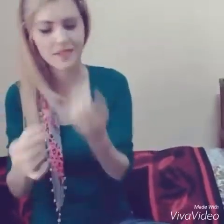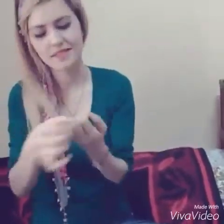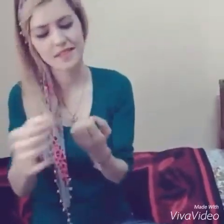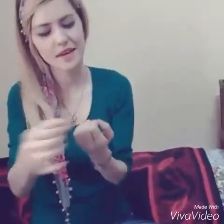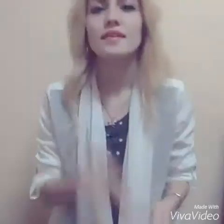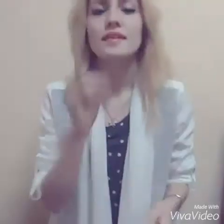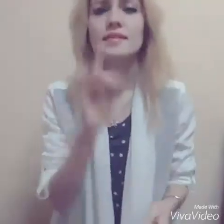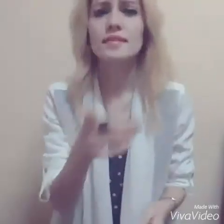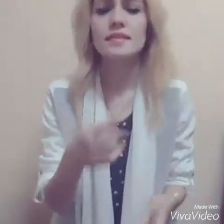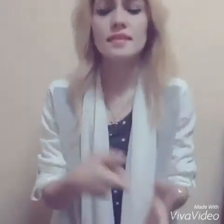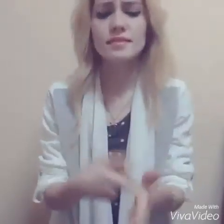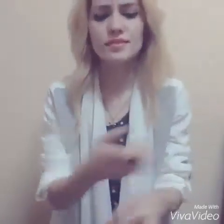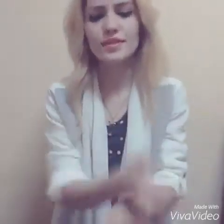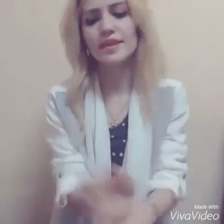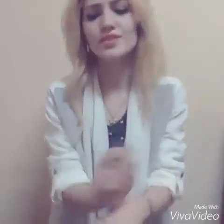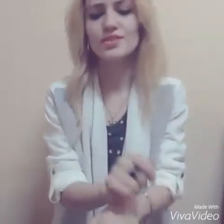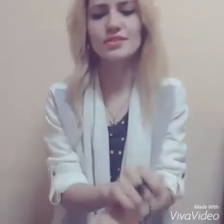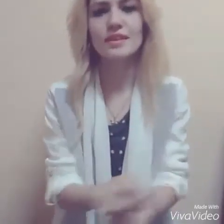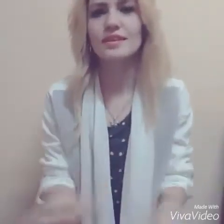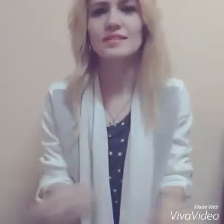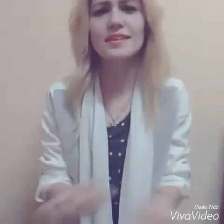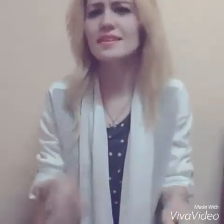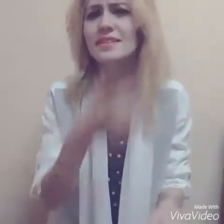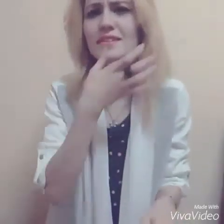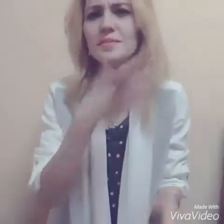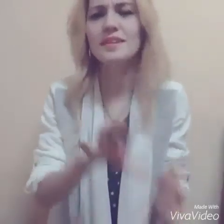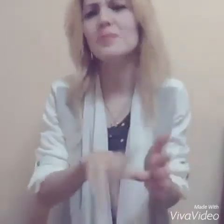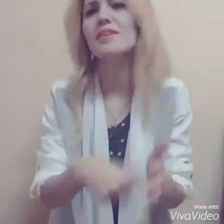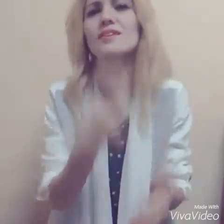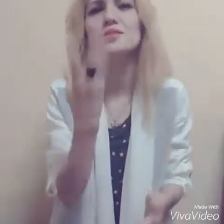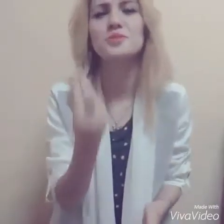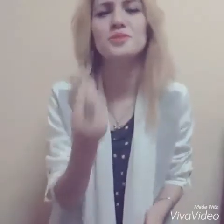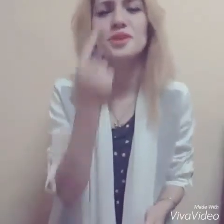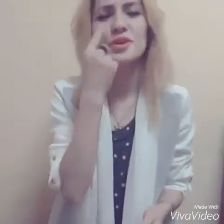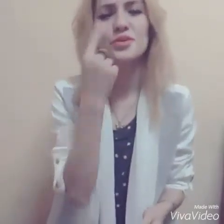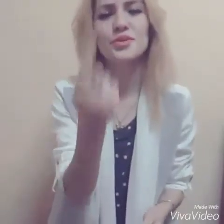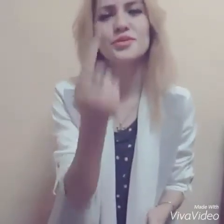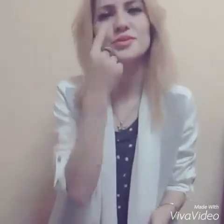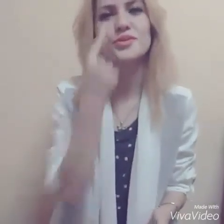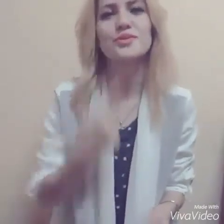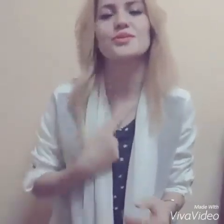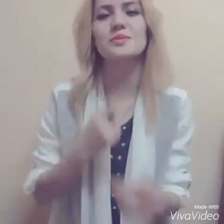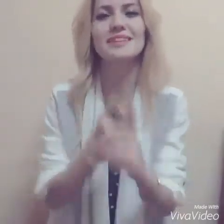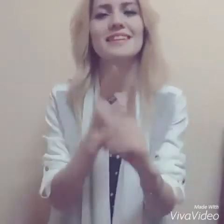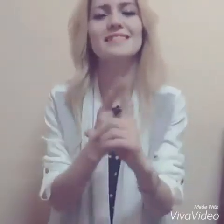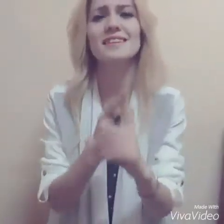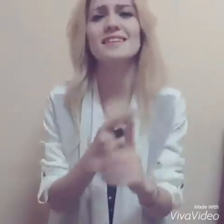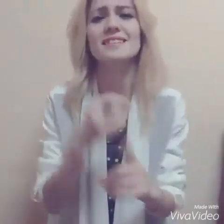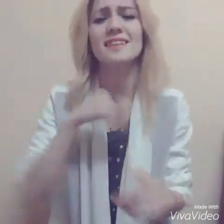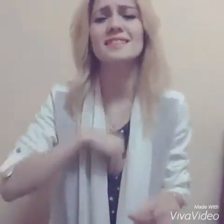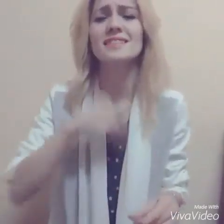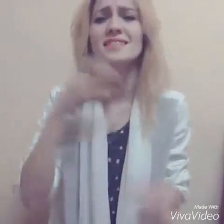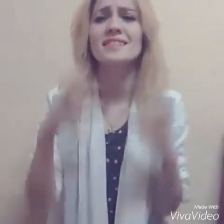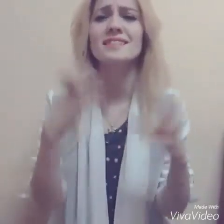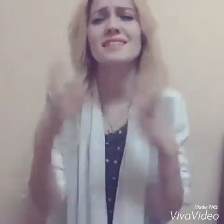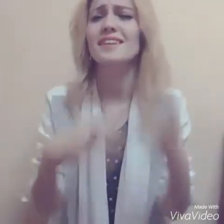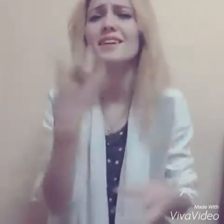papatya. Senin adın geçince zehir bile bal olur. Gözün gözüme değse sanki ihtilal